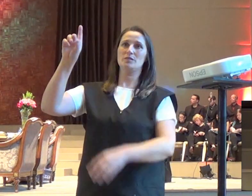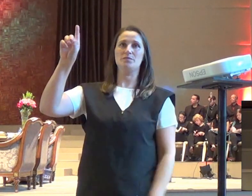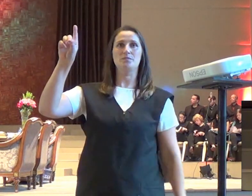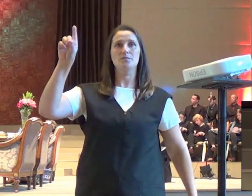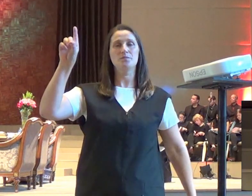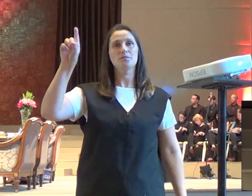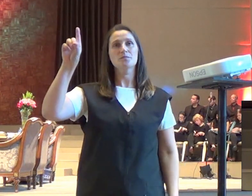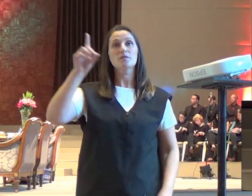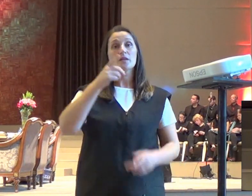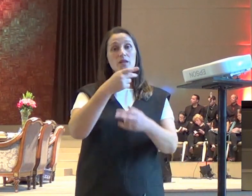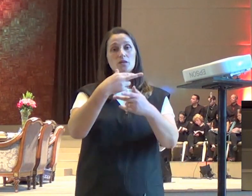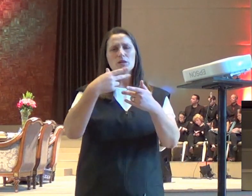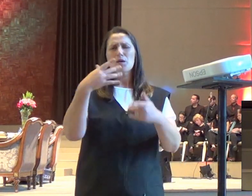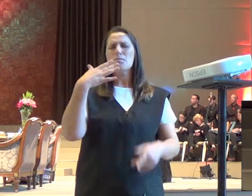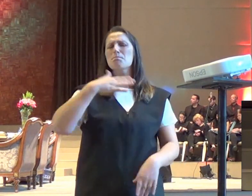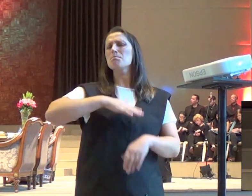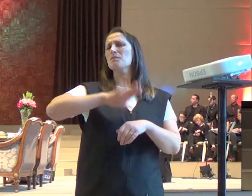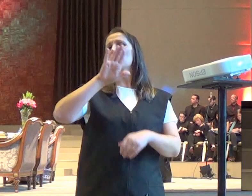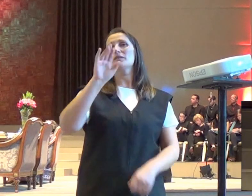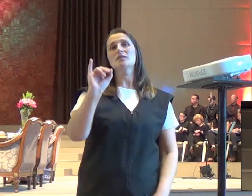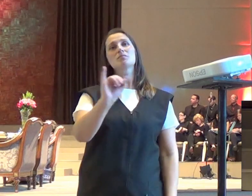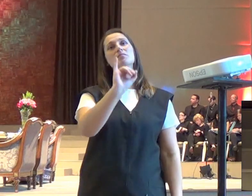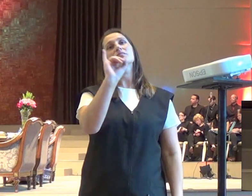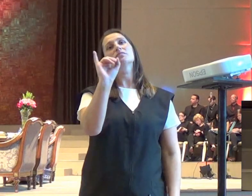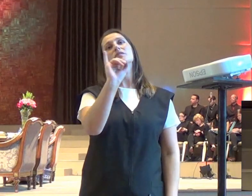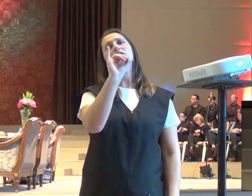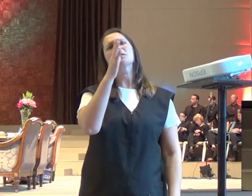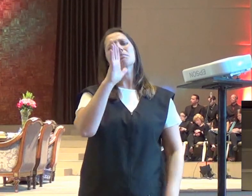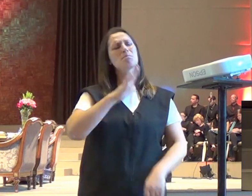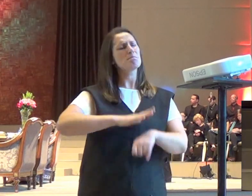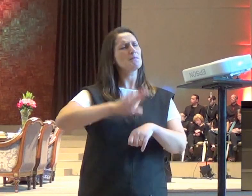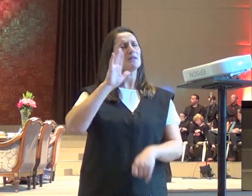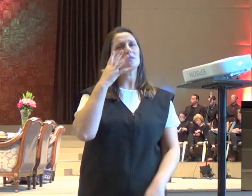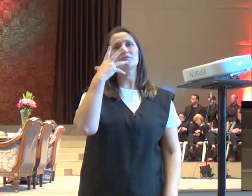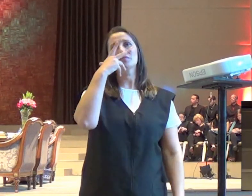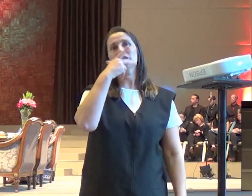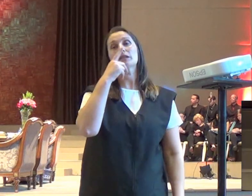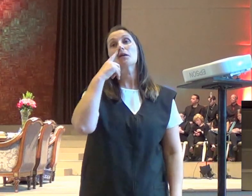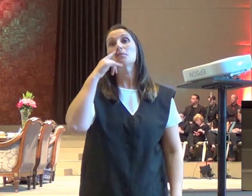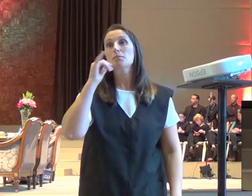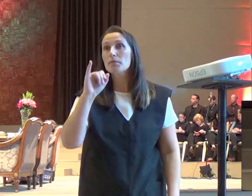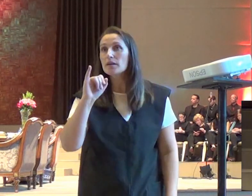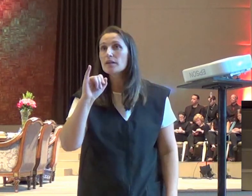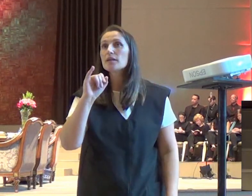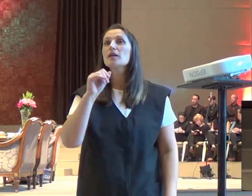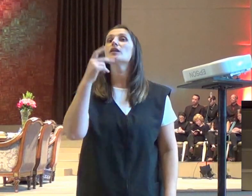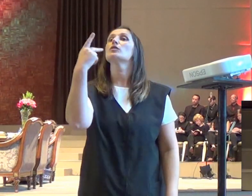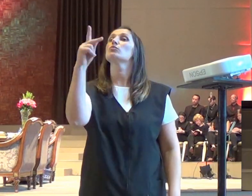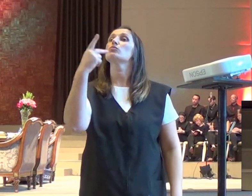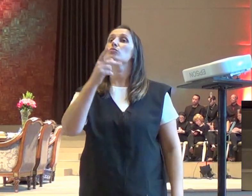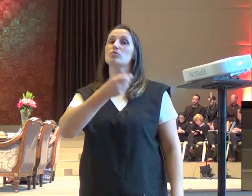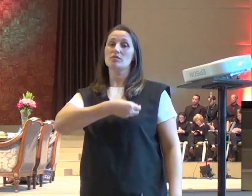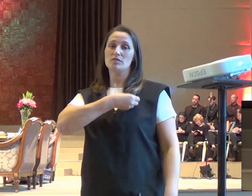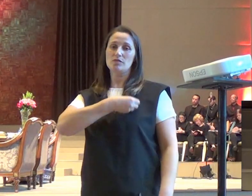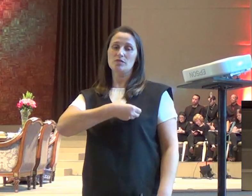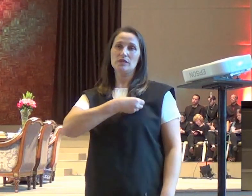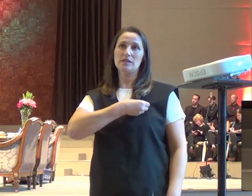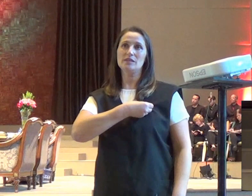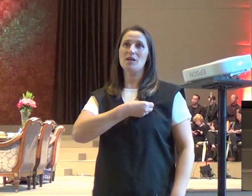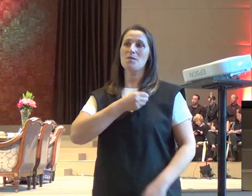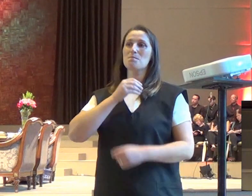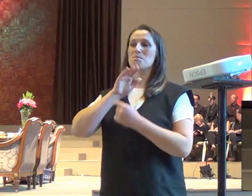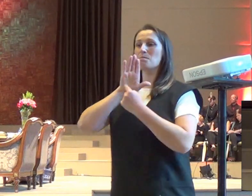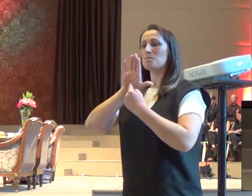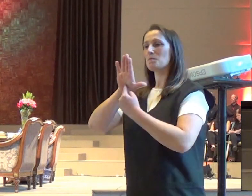A coisa mais bonita, pai, é que a sua vida seja uma mensagem,